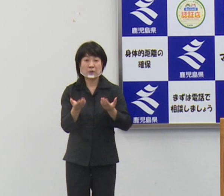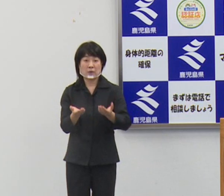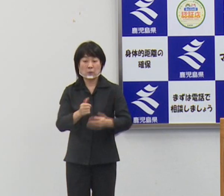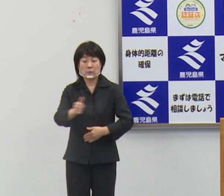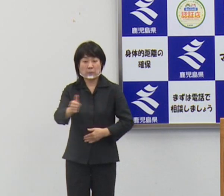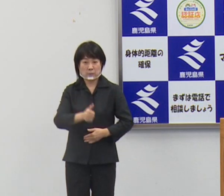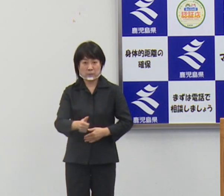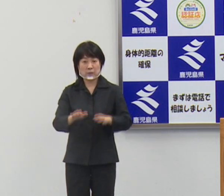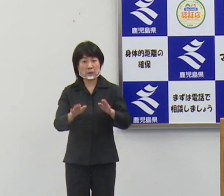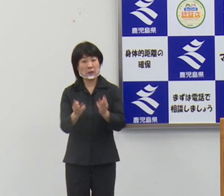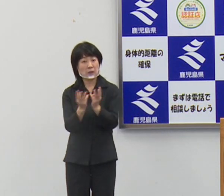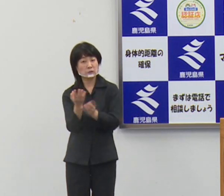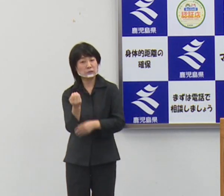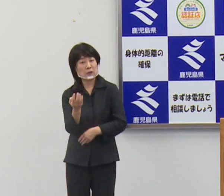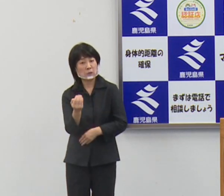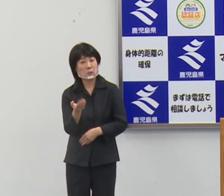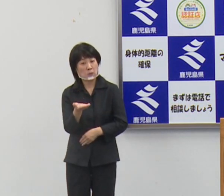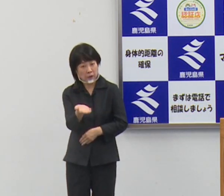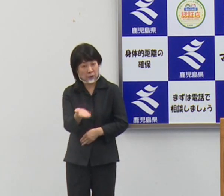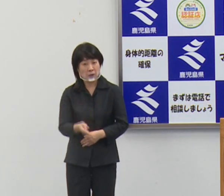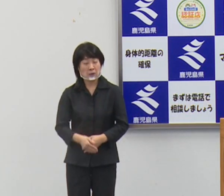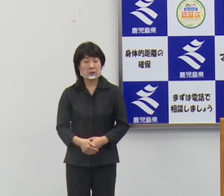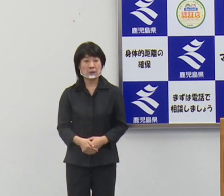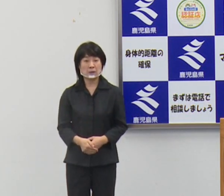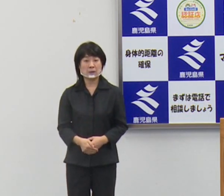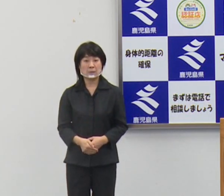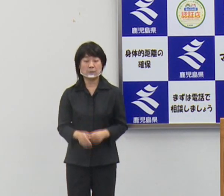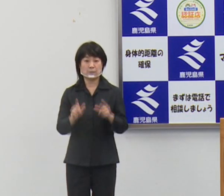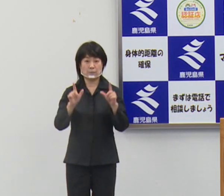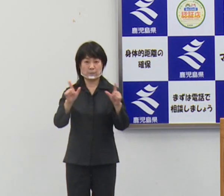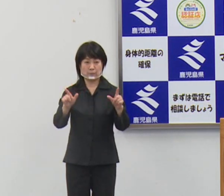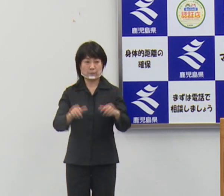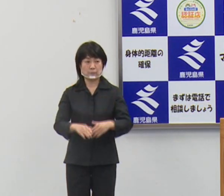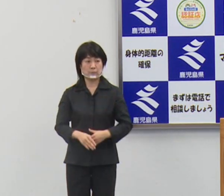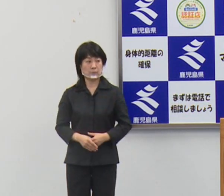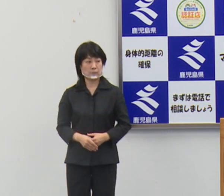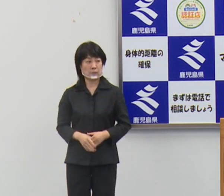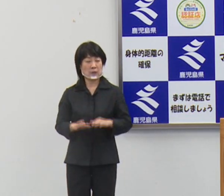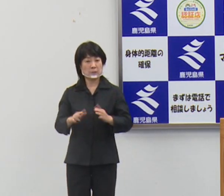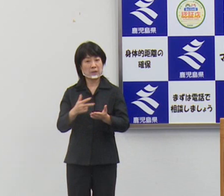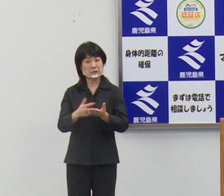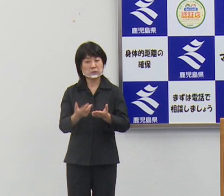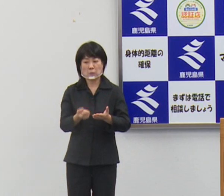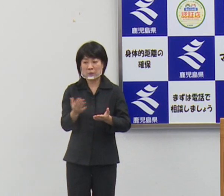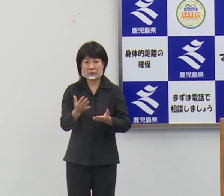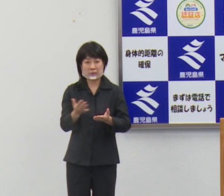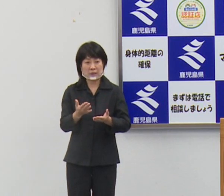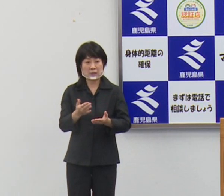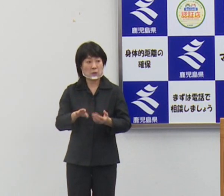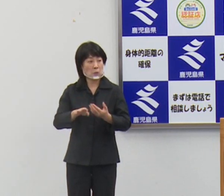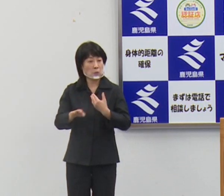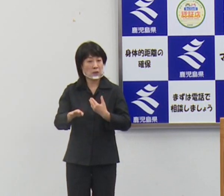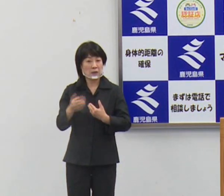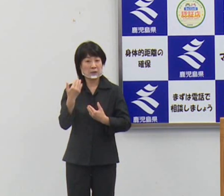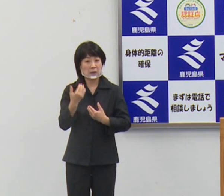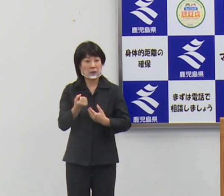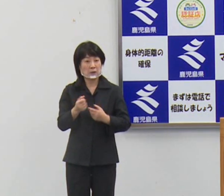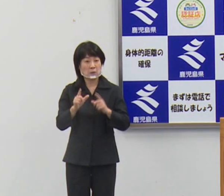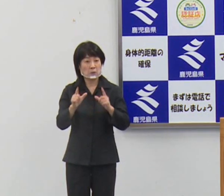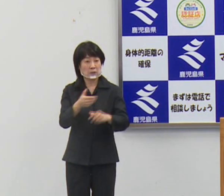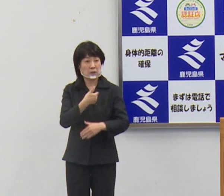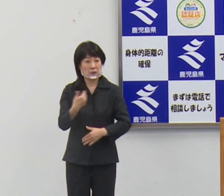れ何校ぐらいあるんでしょうか。 今手元に私は持っていないですが、誰か持ってますかね。